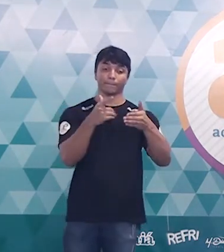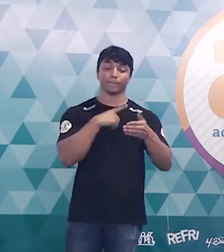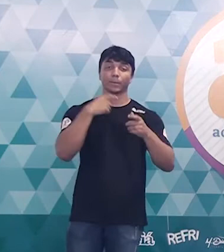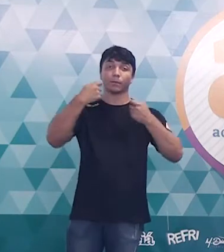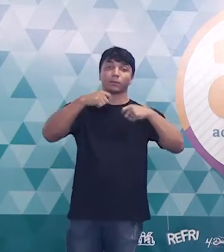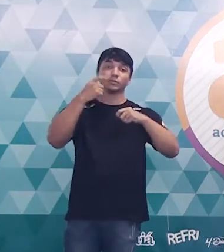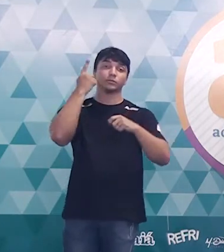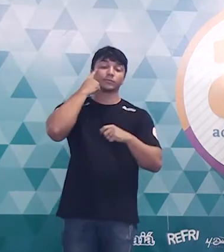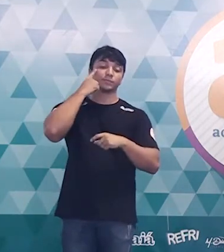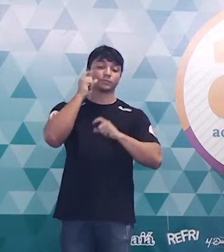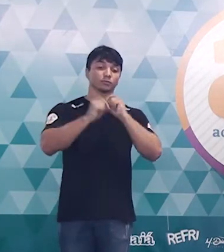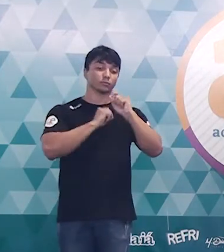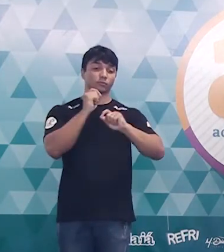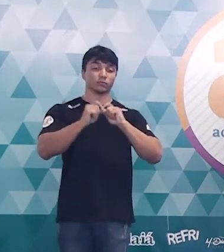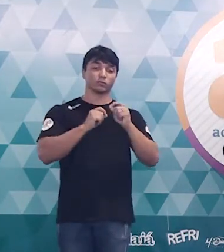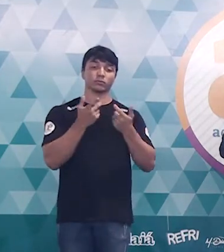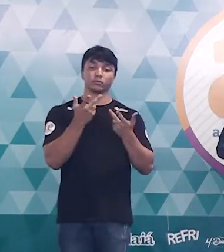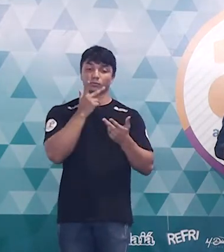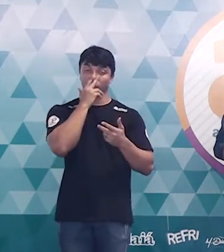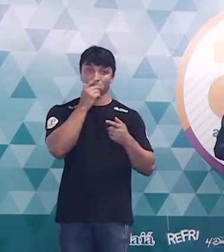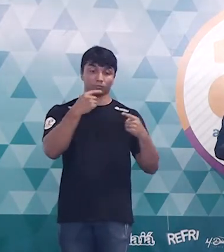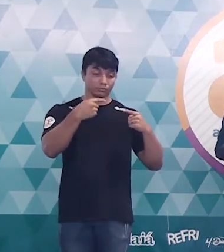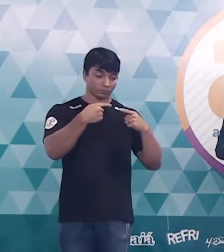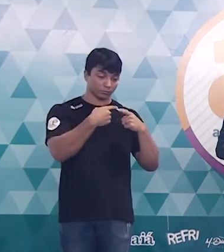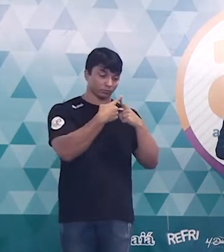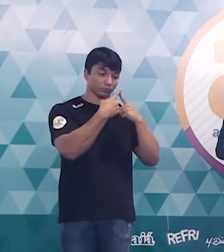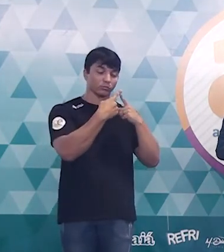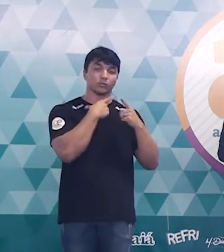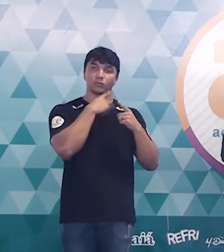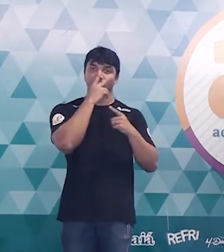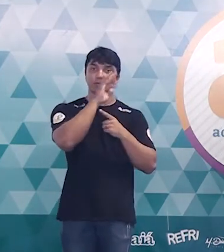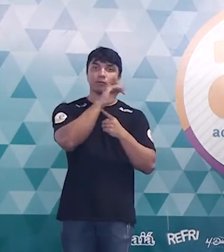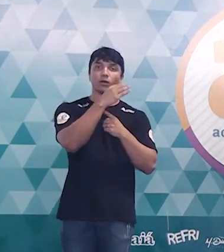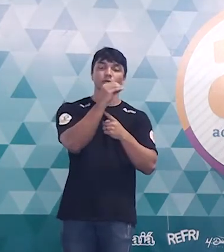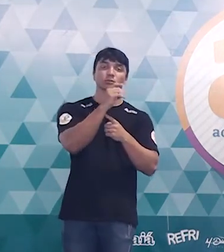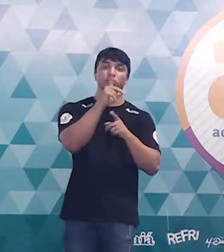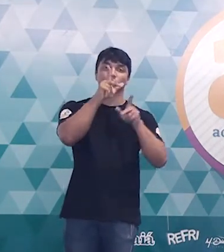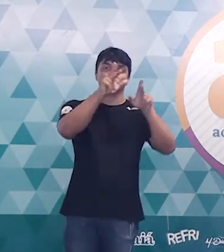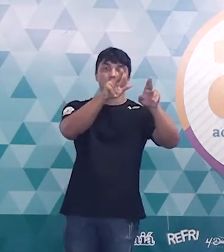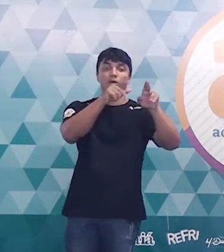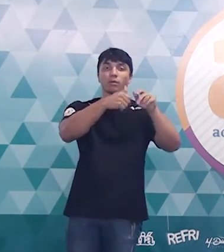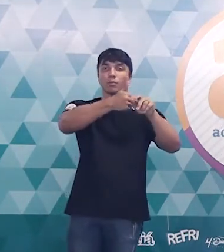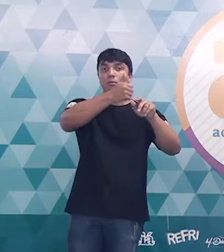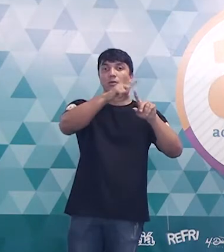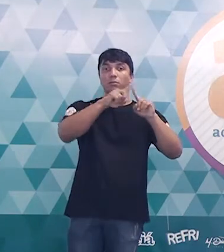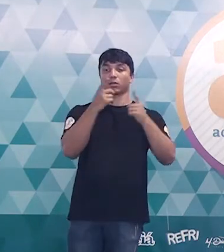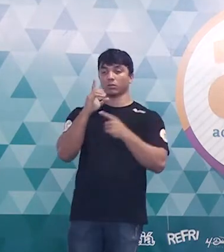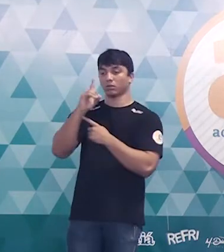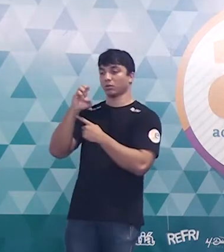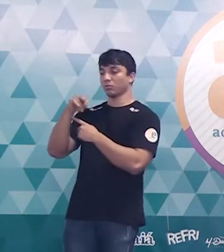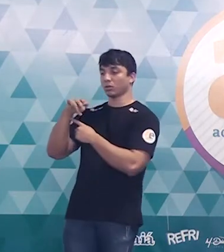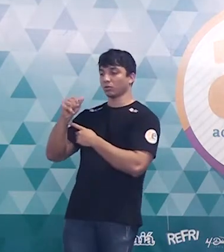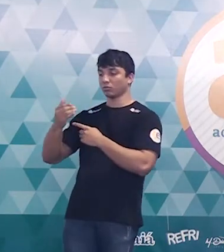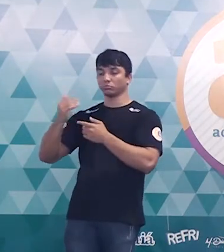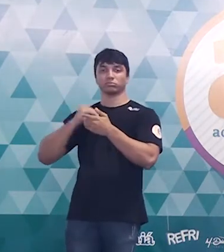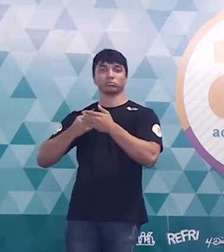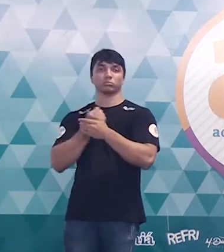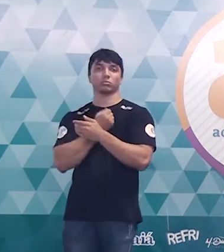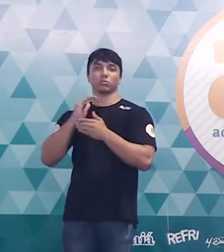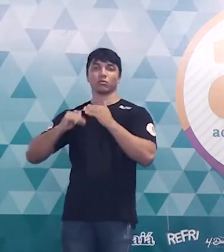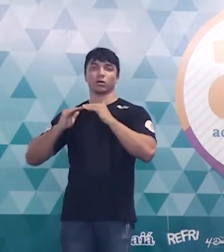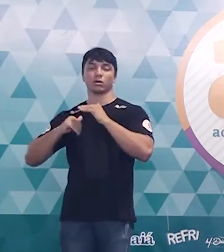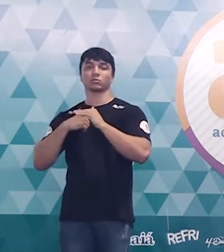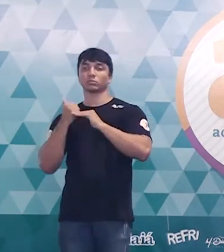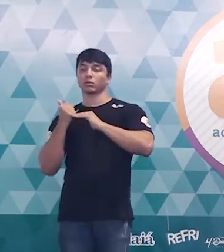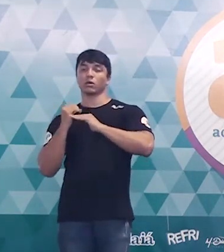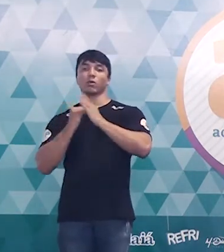tenho que buscar o seguinte: buscar uma fração equivalente à primeira, de modo que o denominador possa ser aumentado. Como